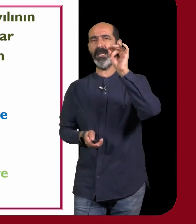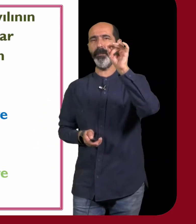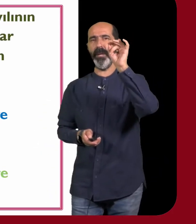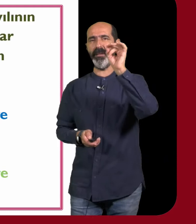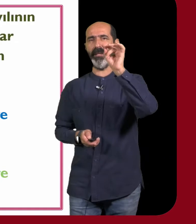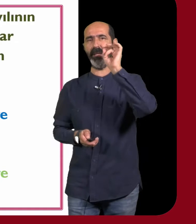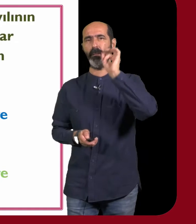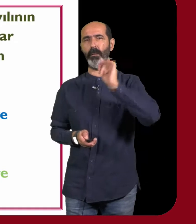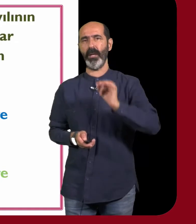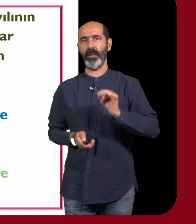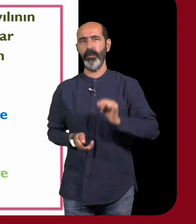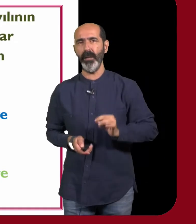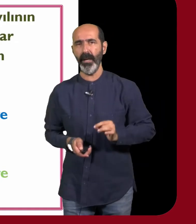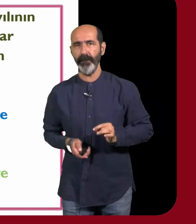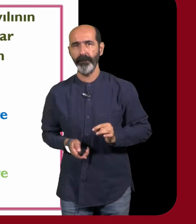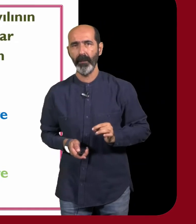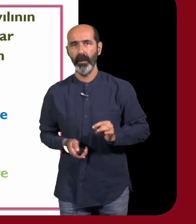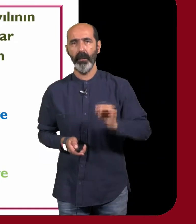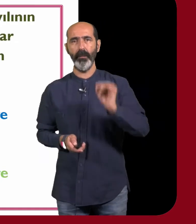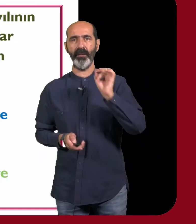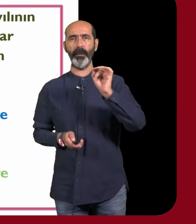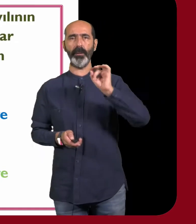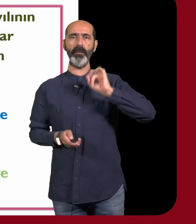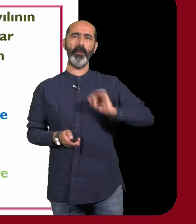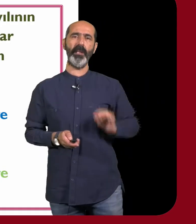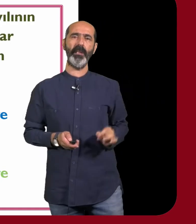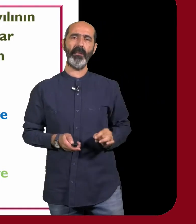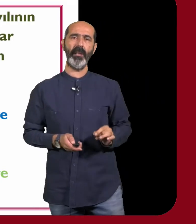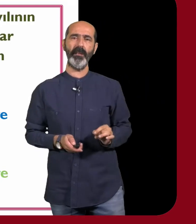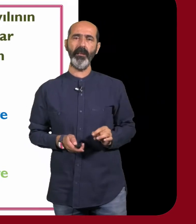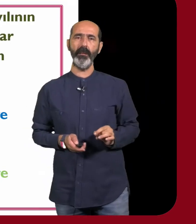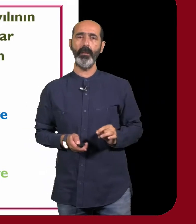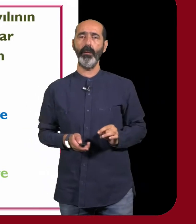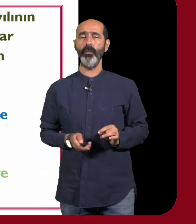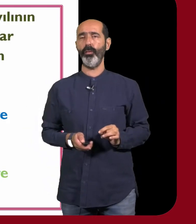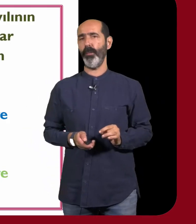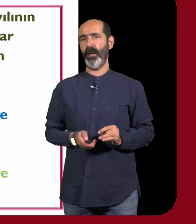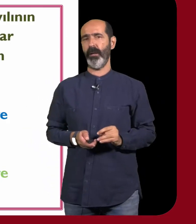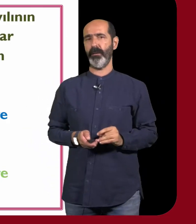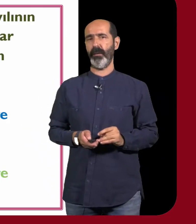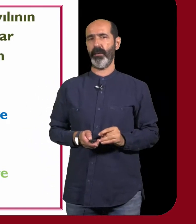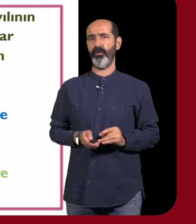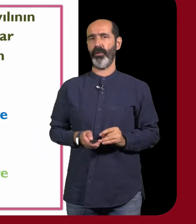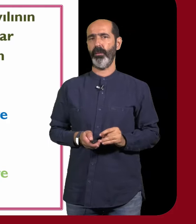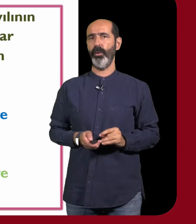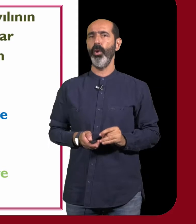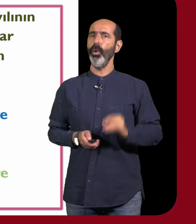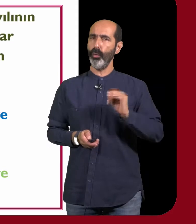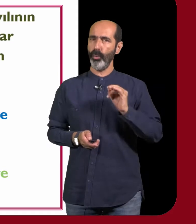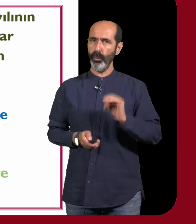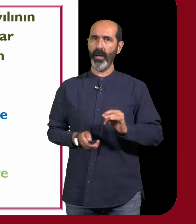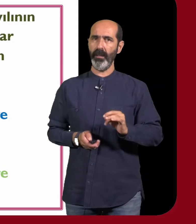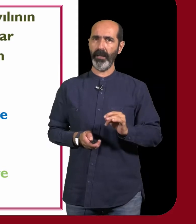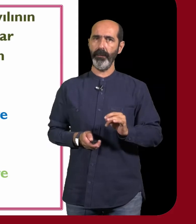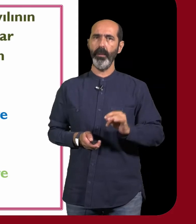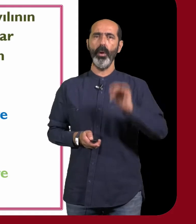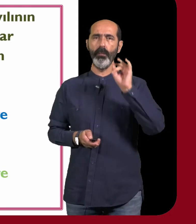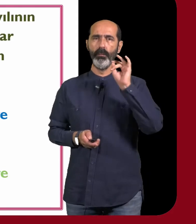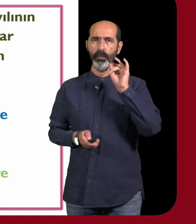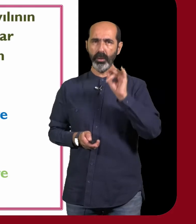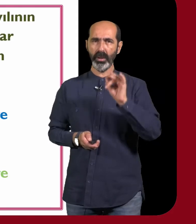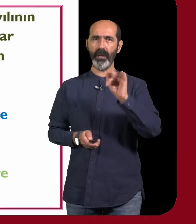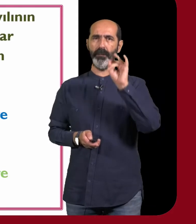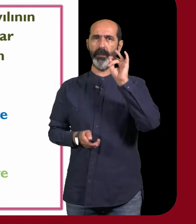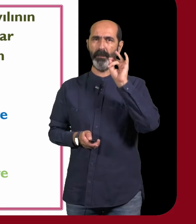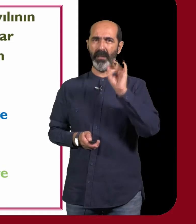ilk medeniyet olarak bilinen Mezopotamya medeniyetlerinden sümerlerde arkadaşlar Sümerler